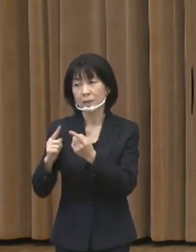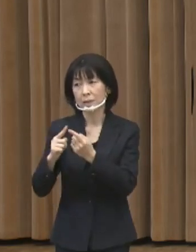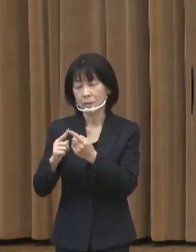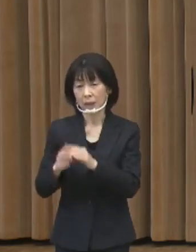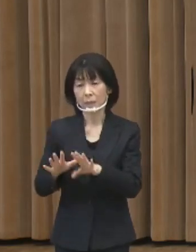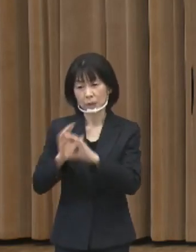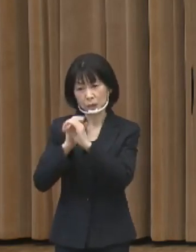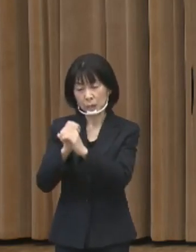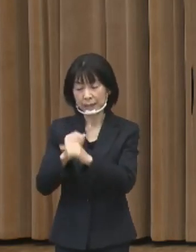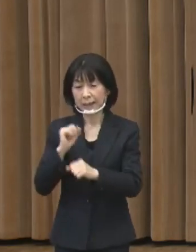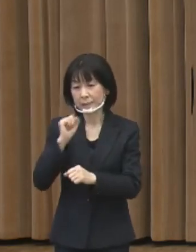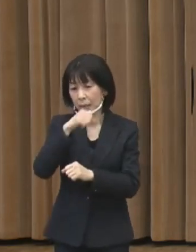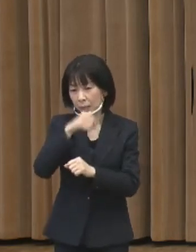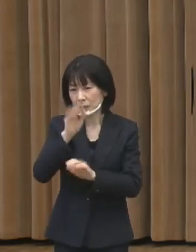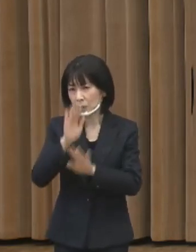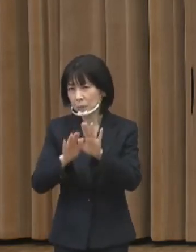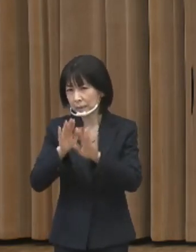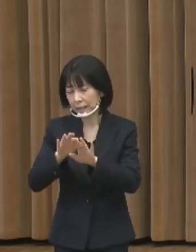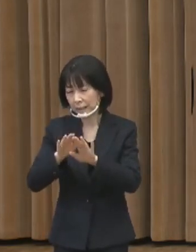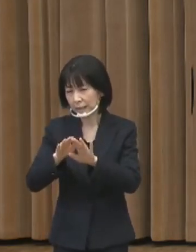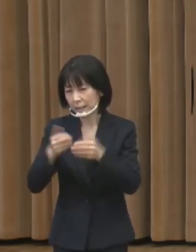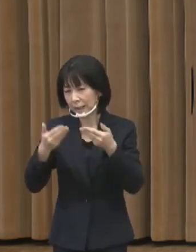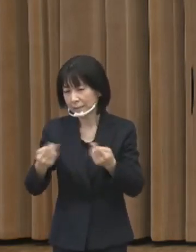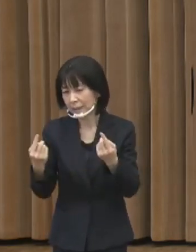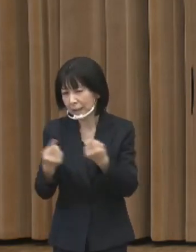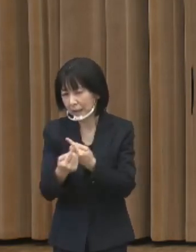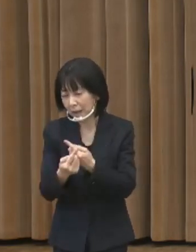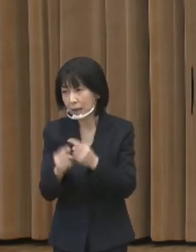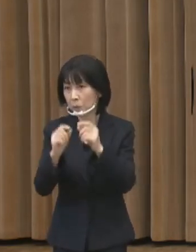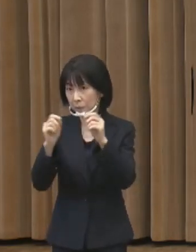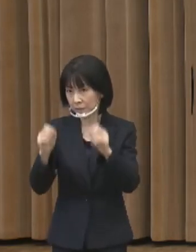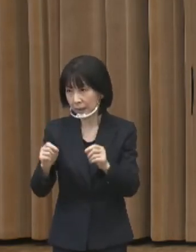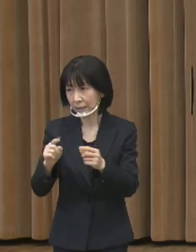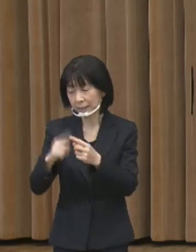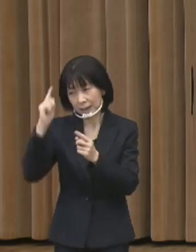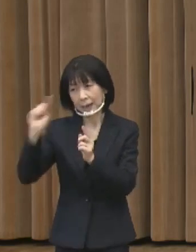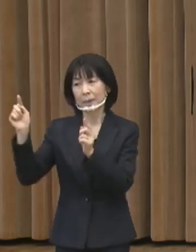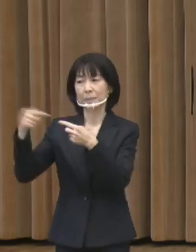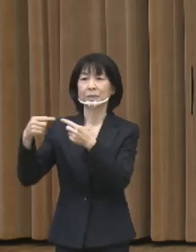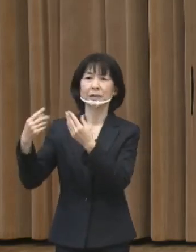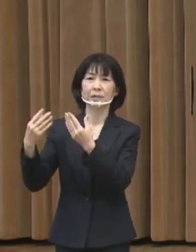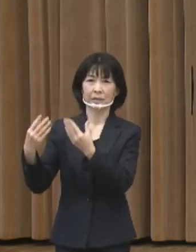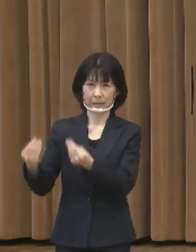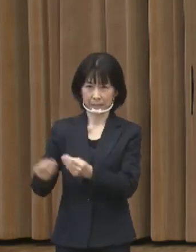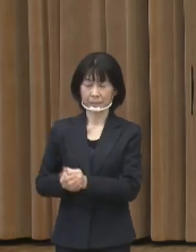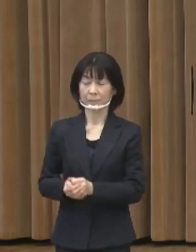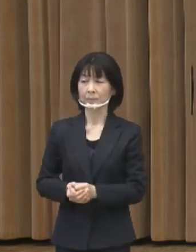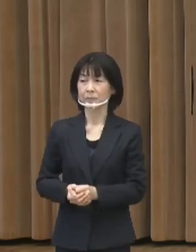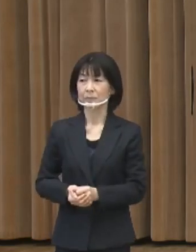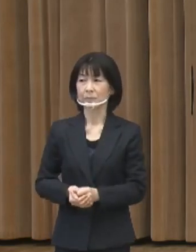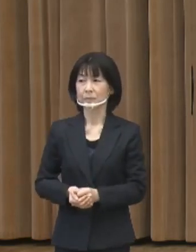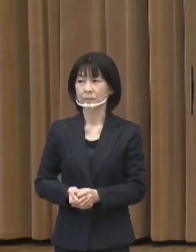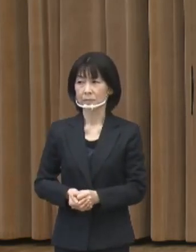点となっていた台湾情勢 の安定化の重要性などで一致したということで、